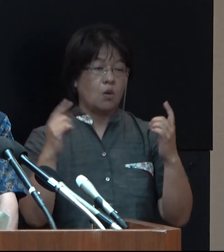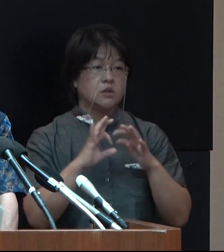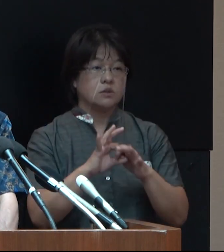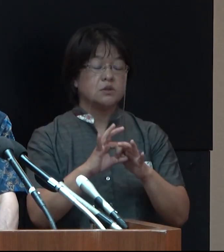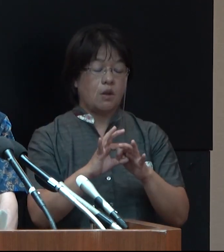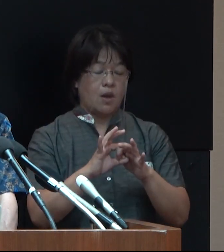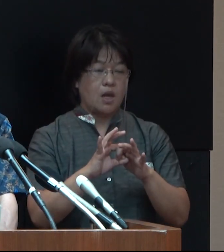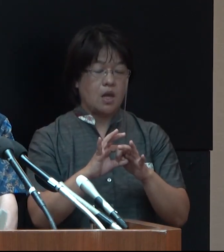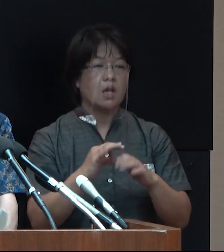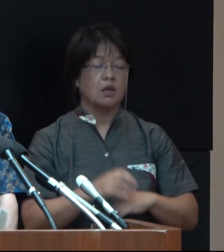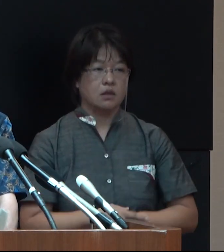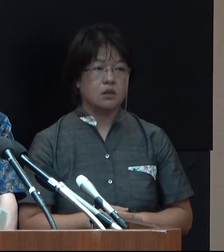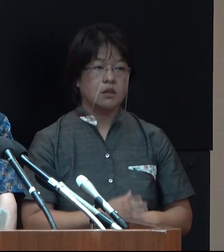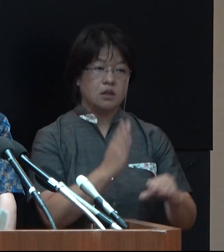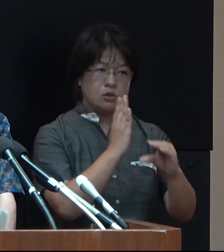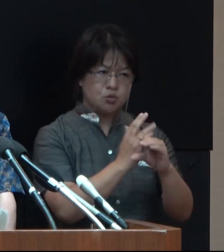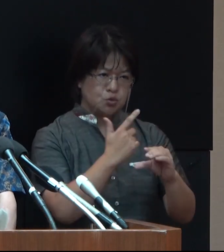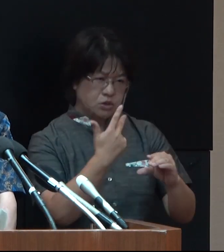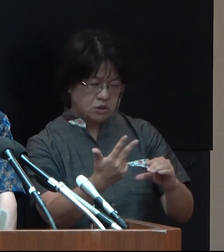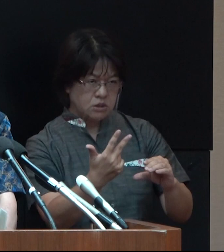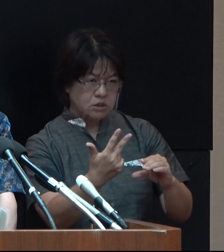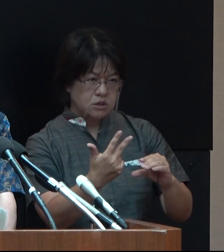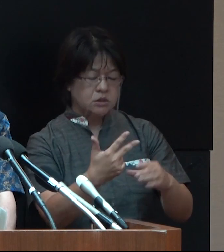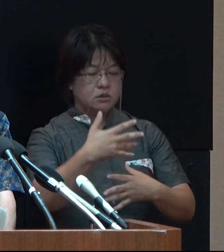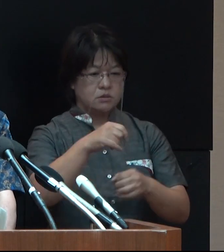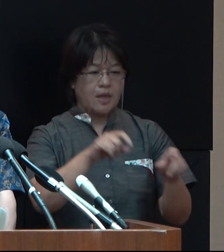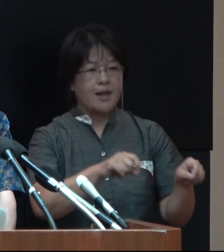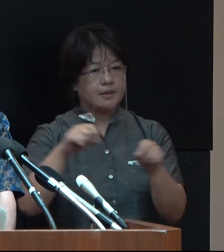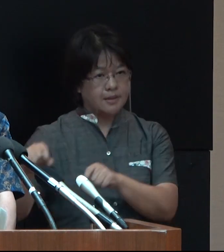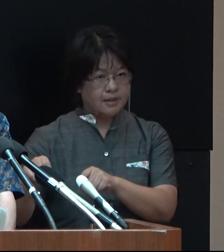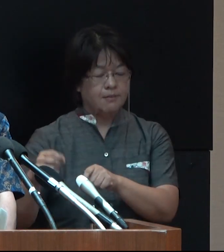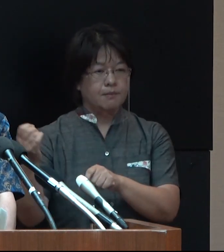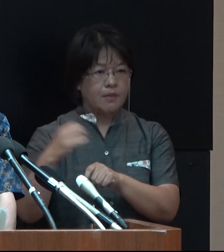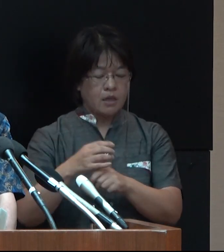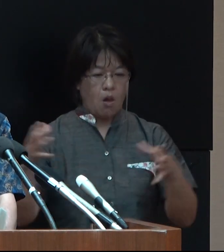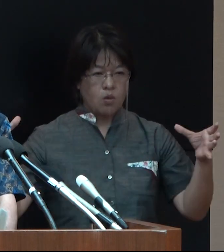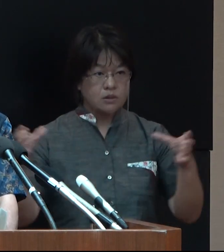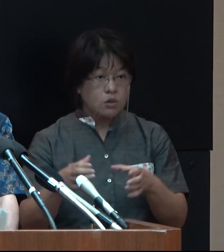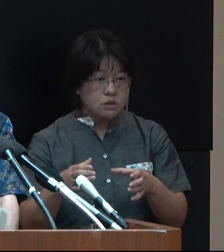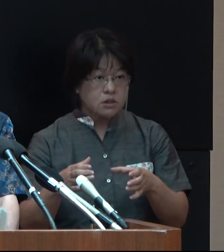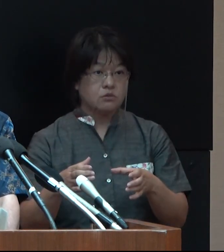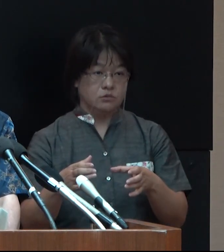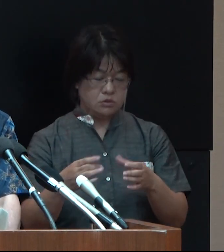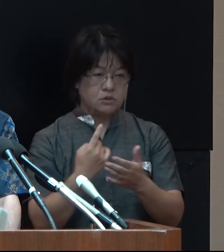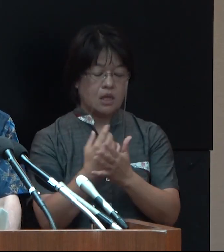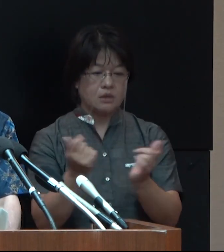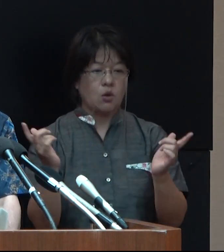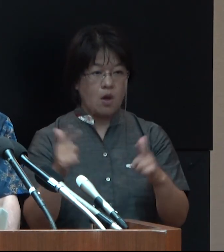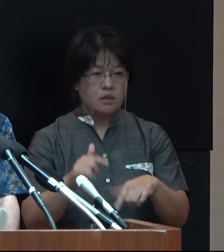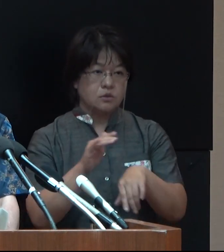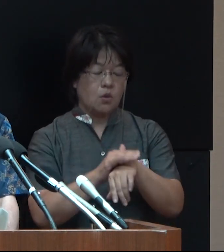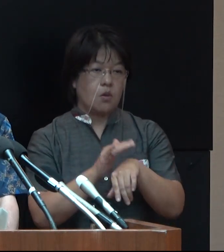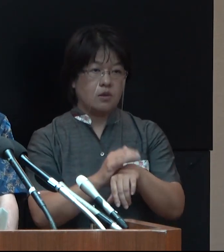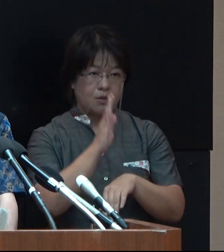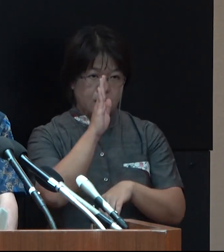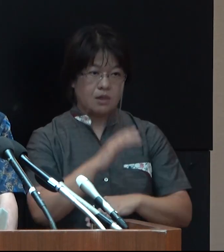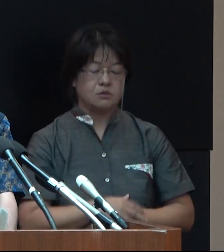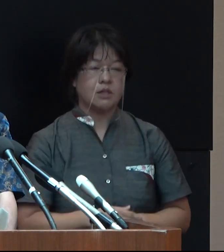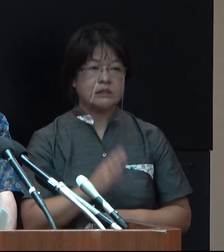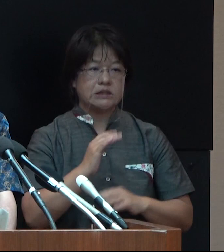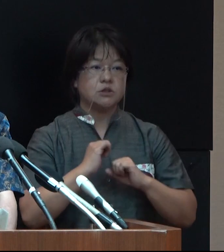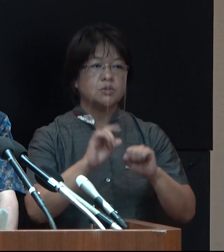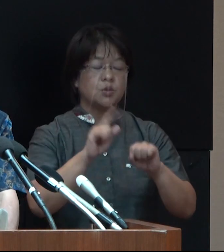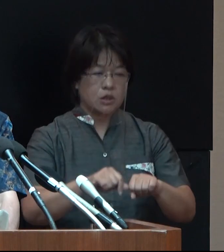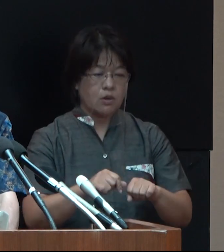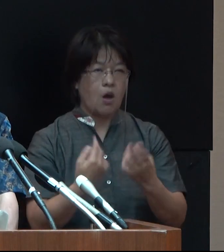開催については中止、延期、または規模縮小の検討をお願いします。なお実施する場合にはガ